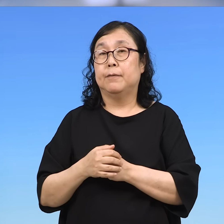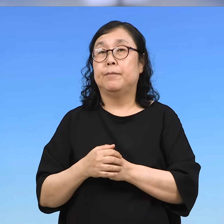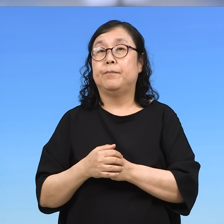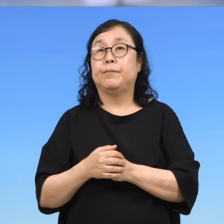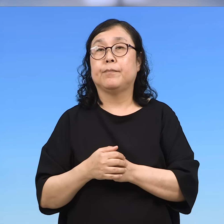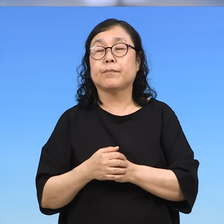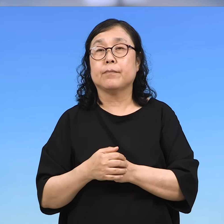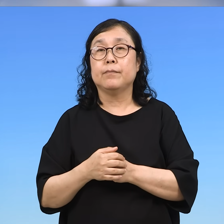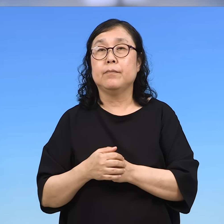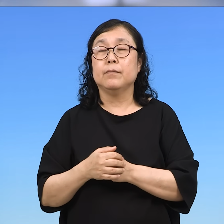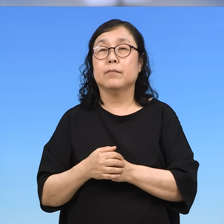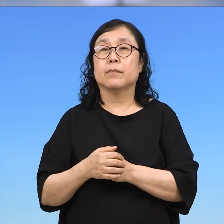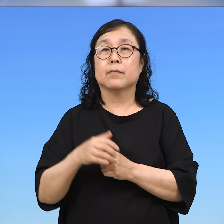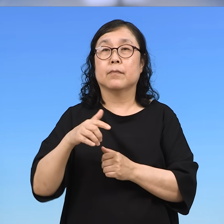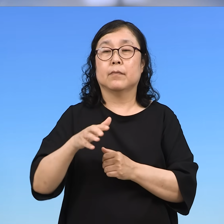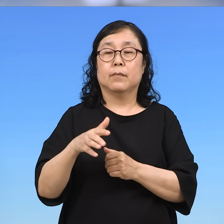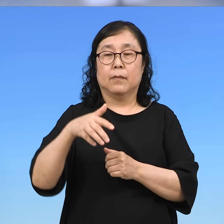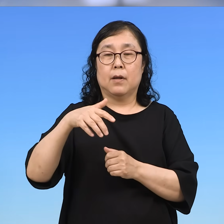개척교회에